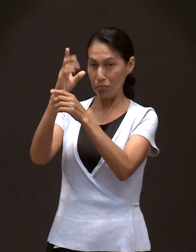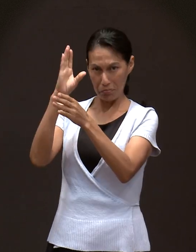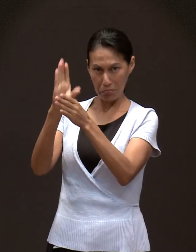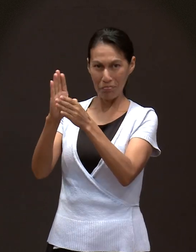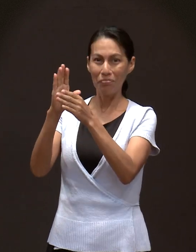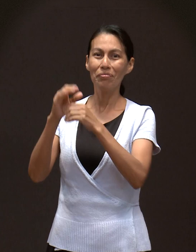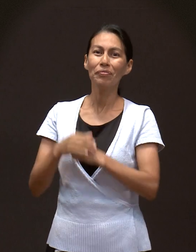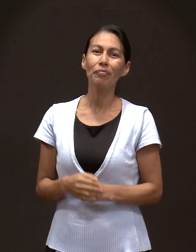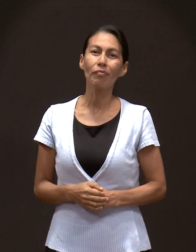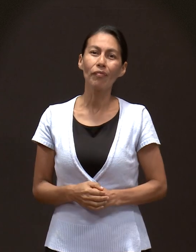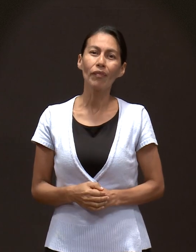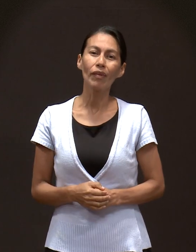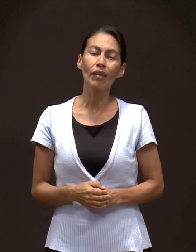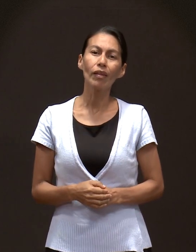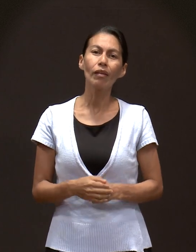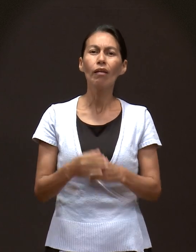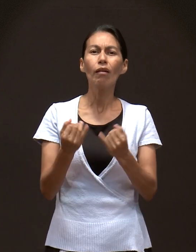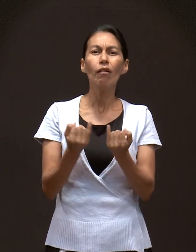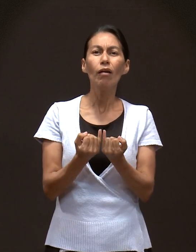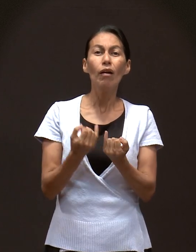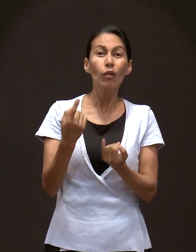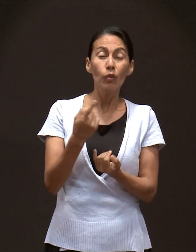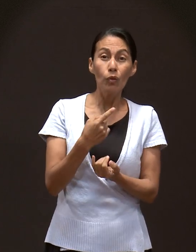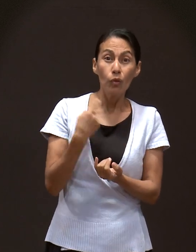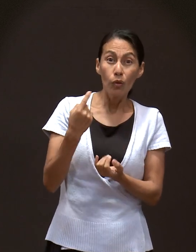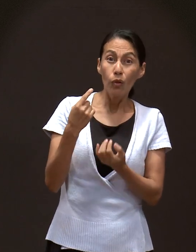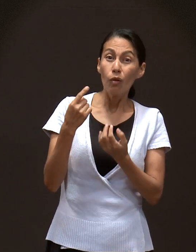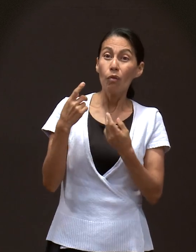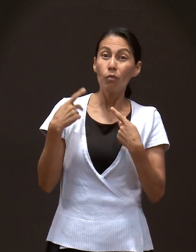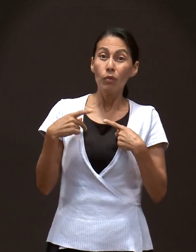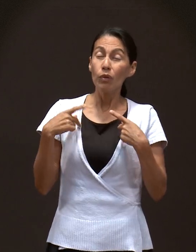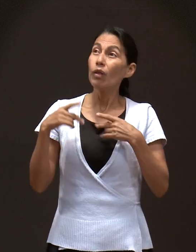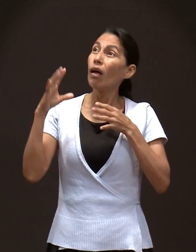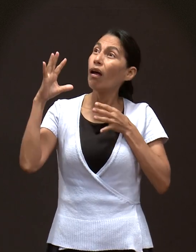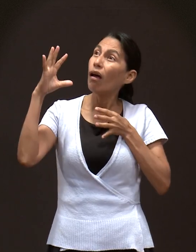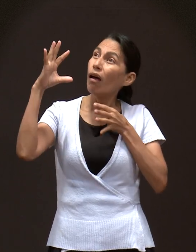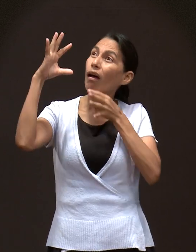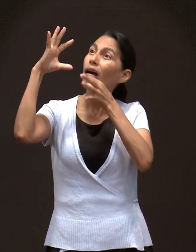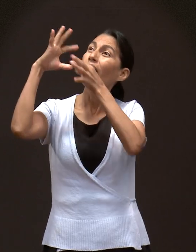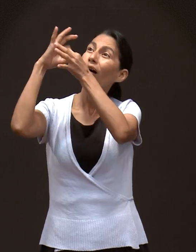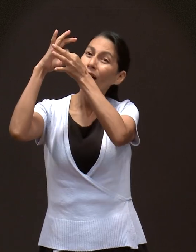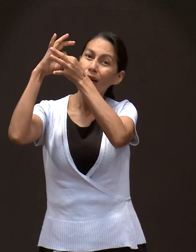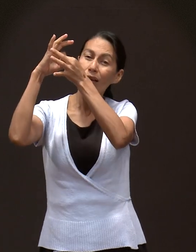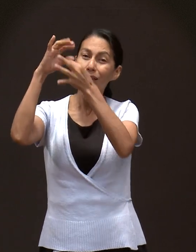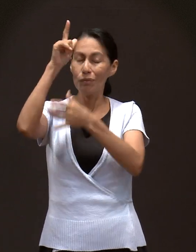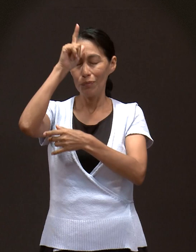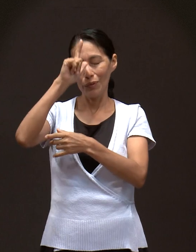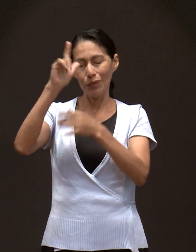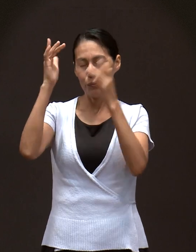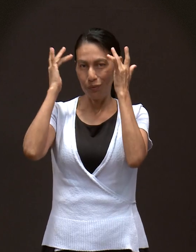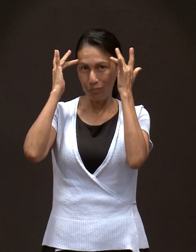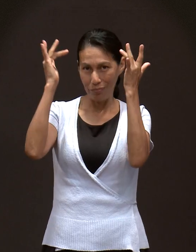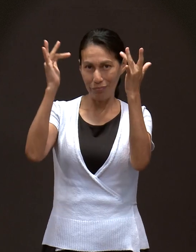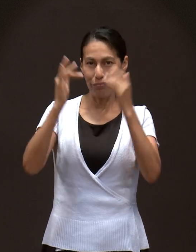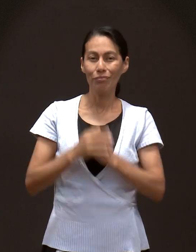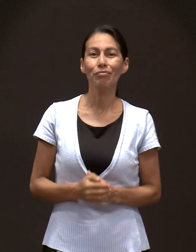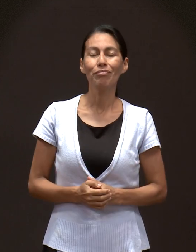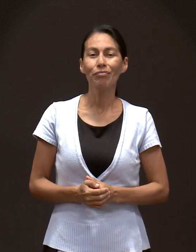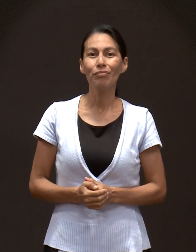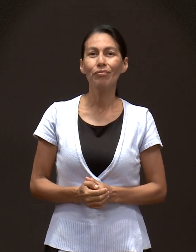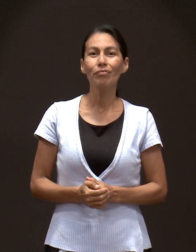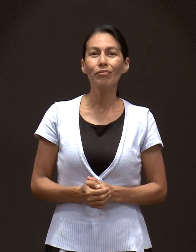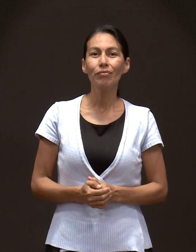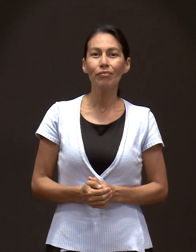de Dios. Tenemos también la intimidad con la más grande de todas las personas, el Espíritu Santo.